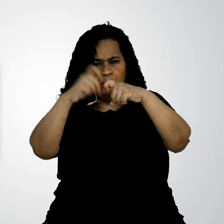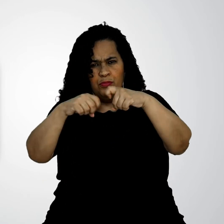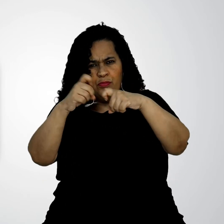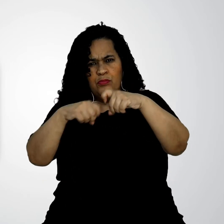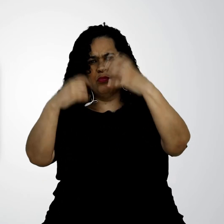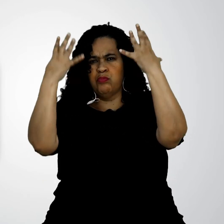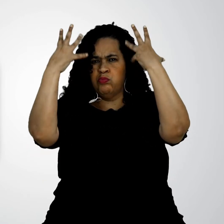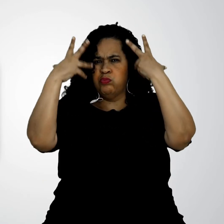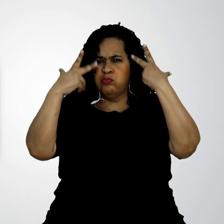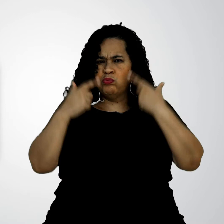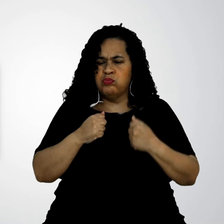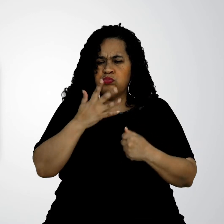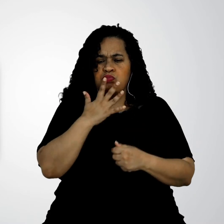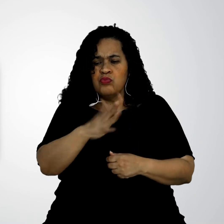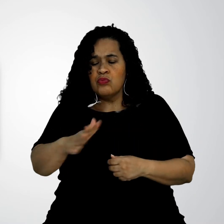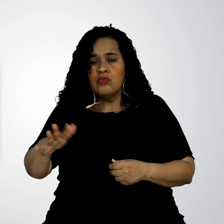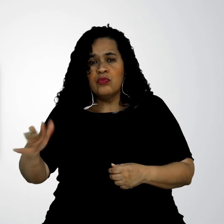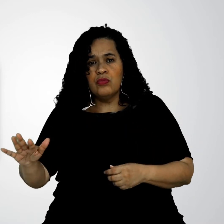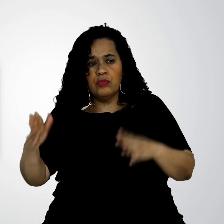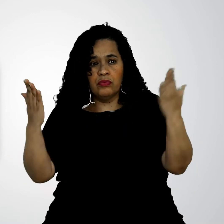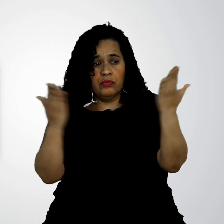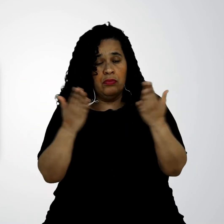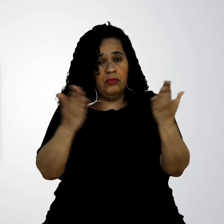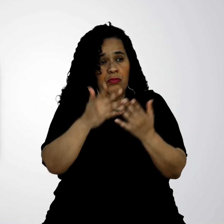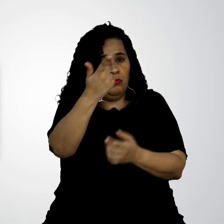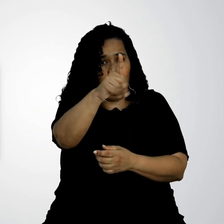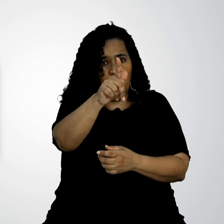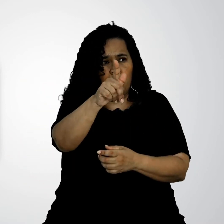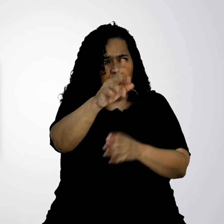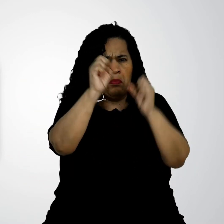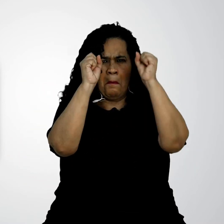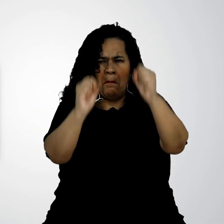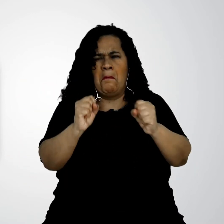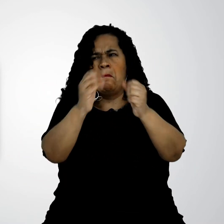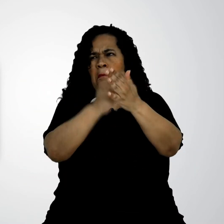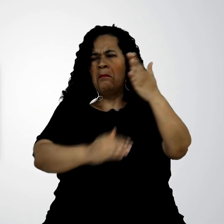com crianças, isso é crime. Fora isso, não é crime. Então, a gente tem que tomar muito cuidado